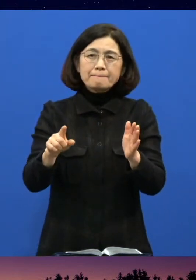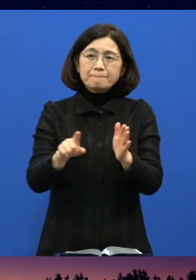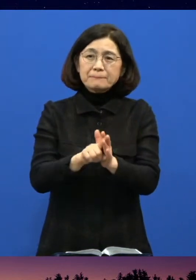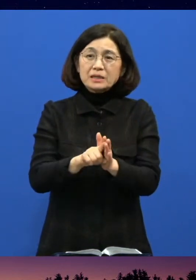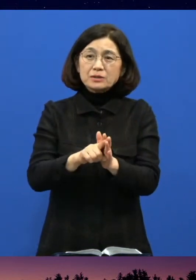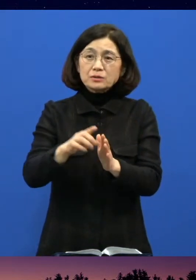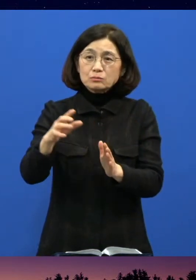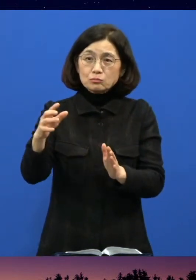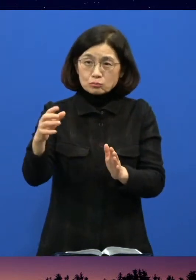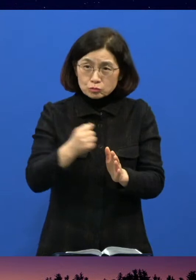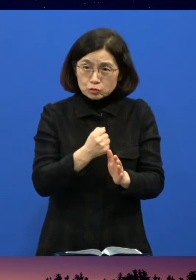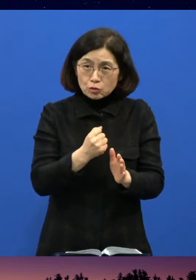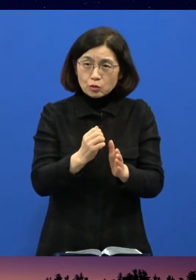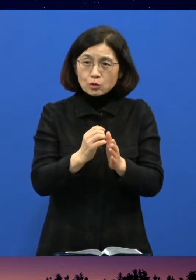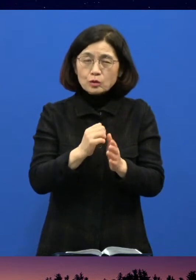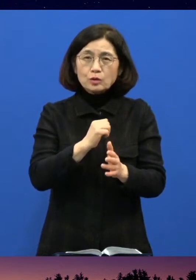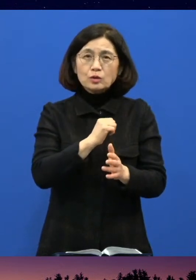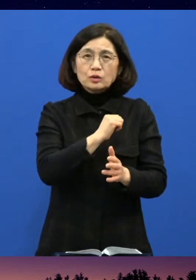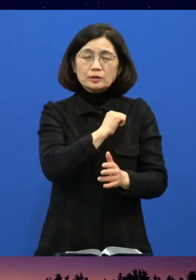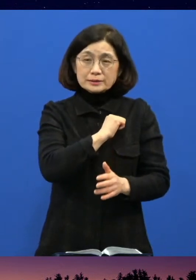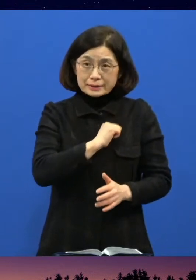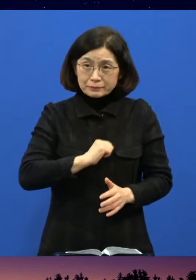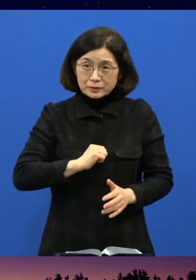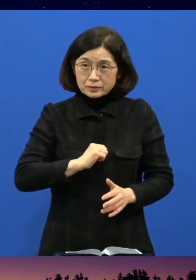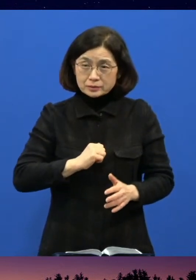포기할 수 없는 무엇을 발견했다는 뜻이에요.